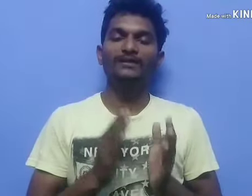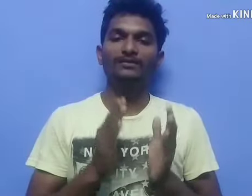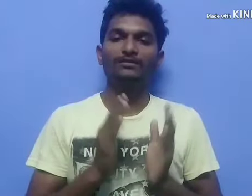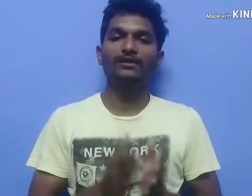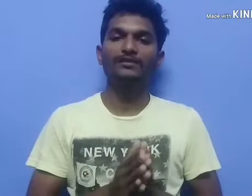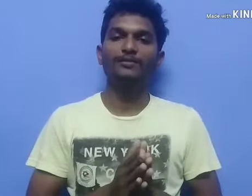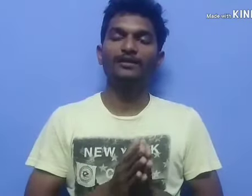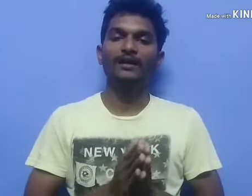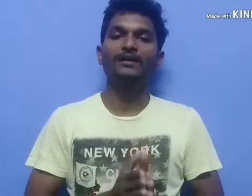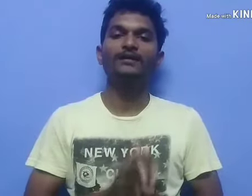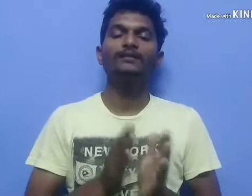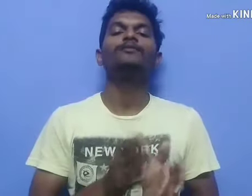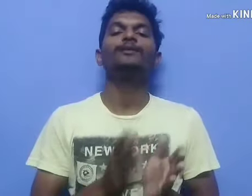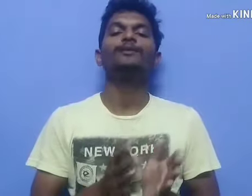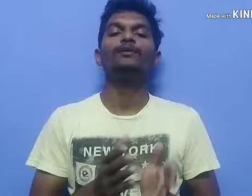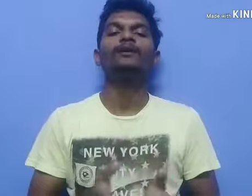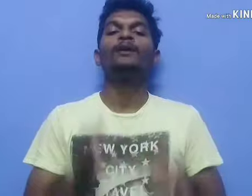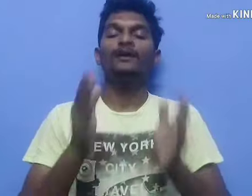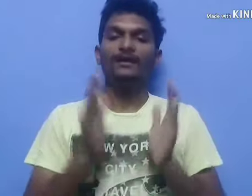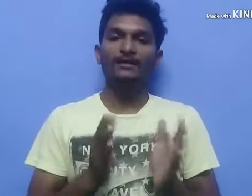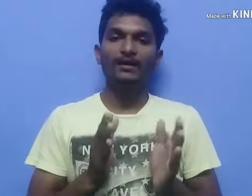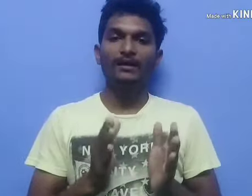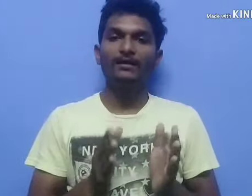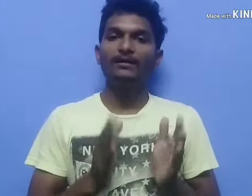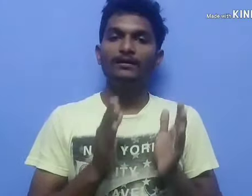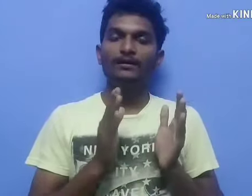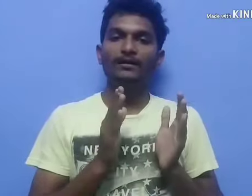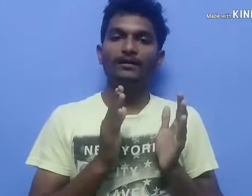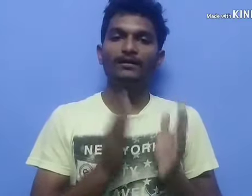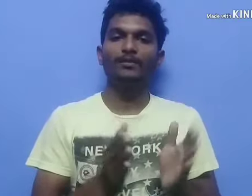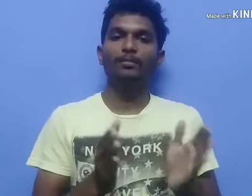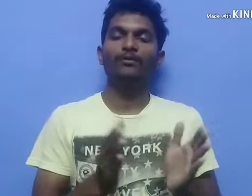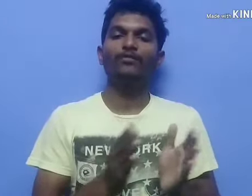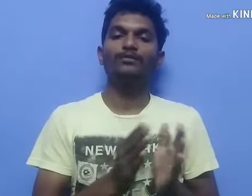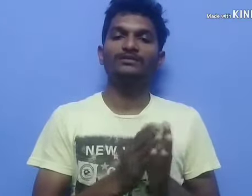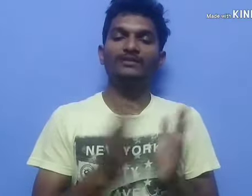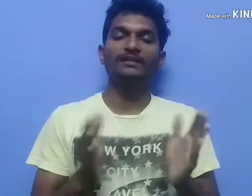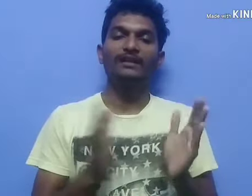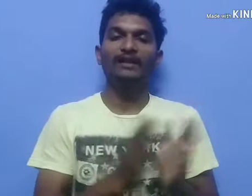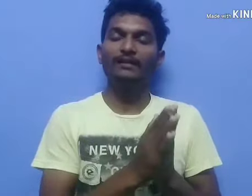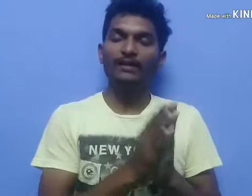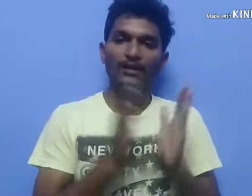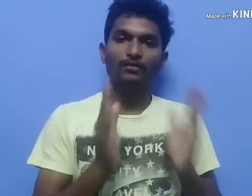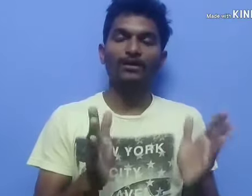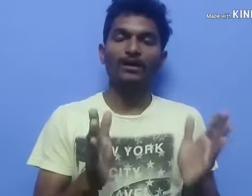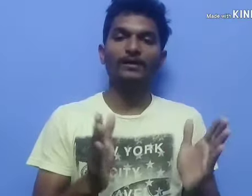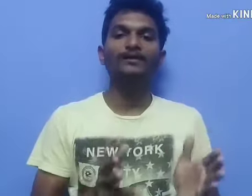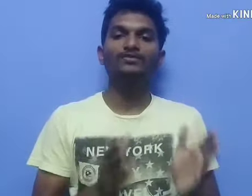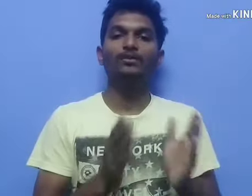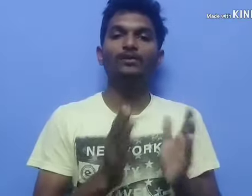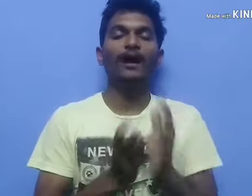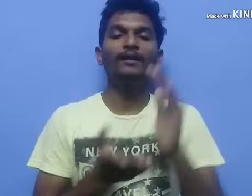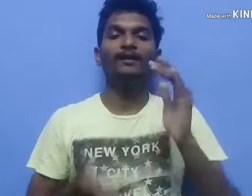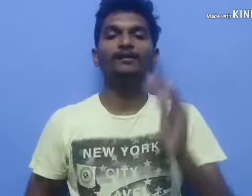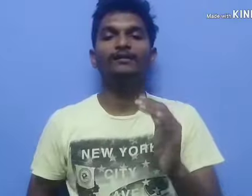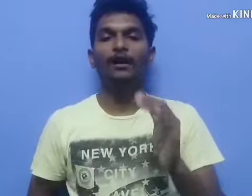மேகசைன் வந்து ரிலீஸ் பண்ணியிருக்காங்க. இந்த வீடியோவில் எதனால இந்த மாதிரி பவர்ஃபுல் பர்சன்ஸ் எந்த க்ரைட்டீரியாவில் கொடுக்குறாங்க, ஸோ யார் யாரெல்லாம் அந்த டாப்